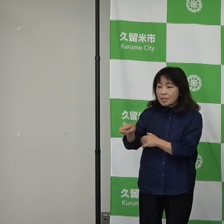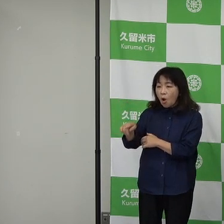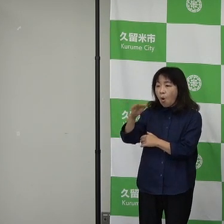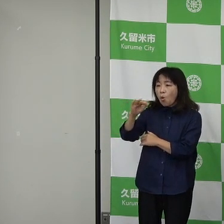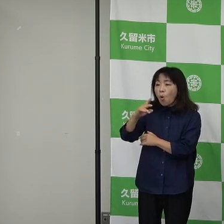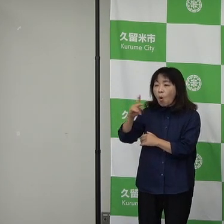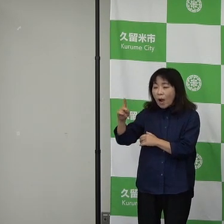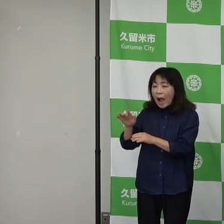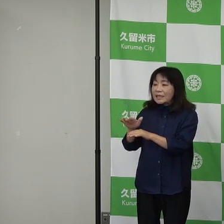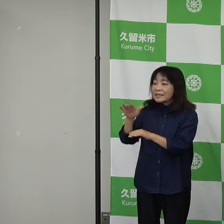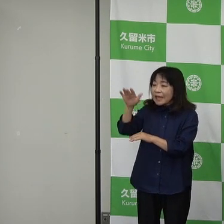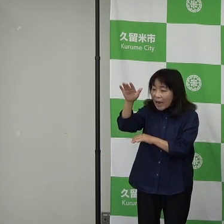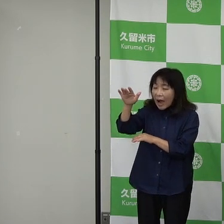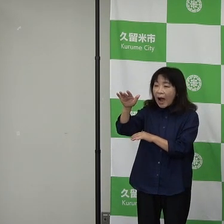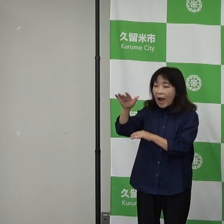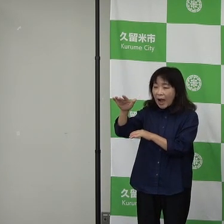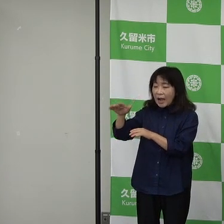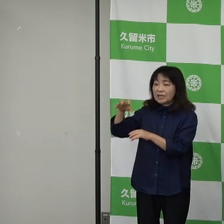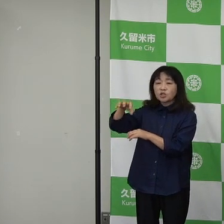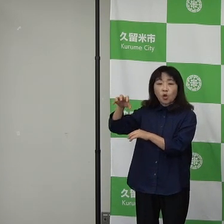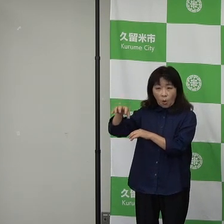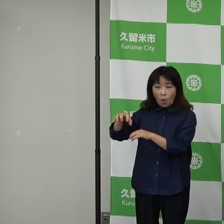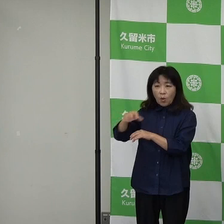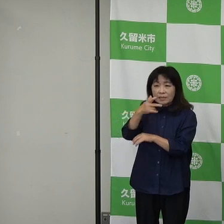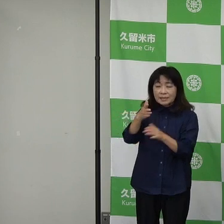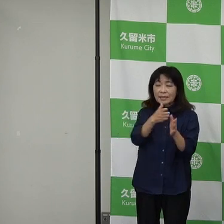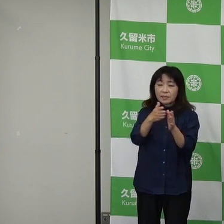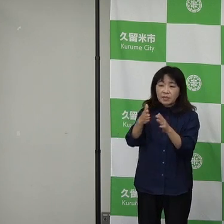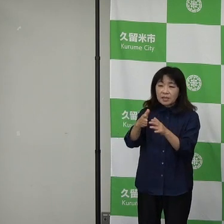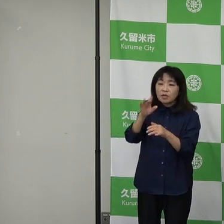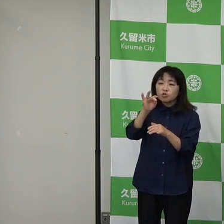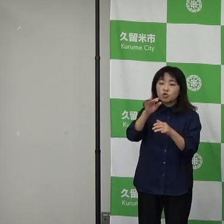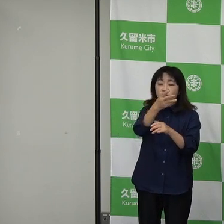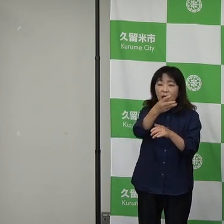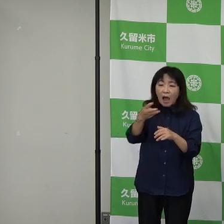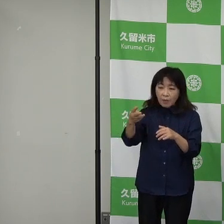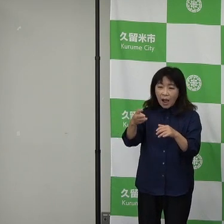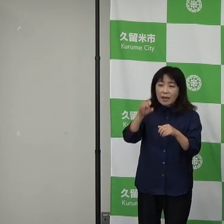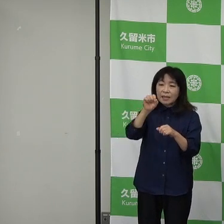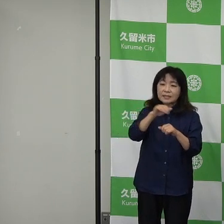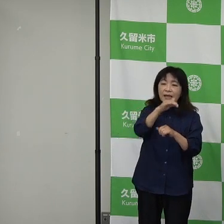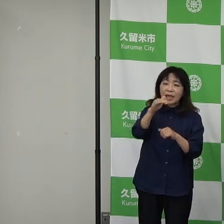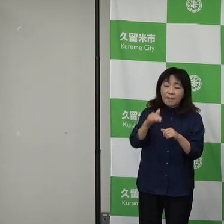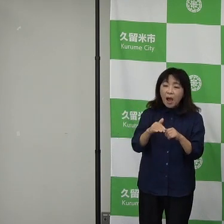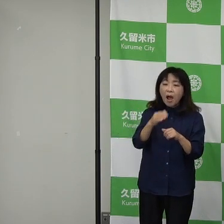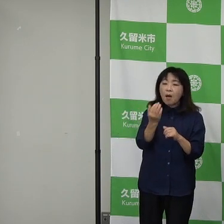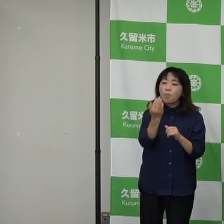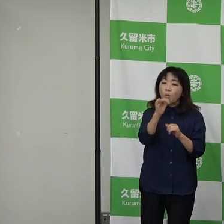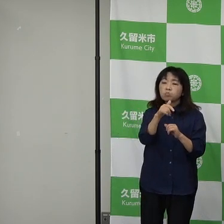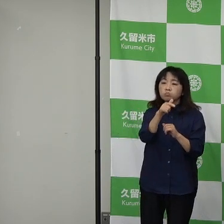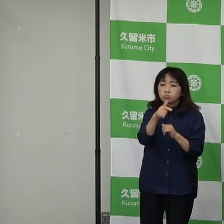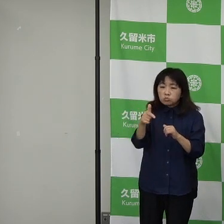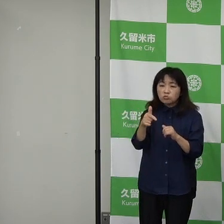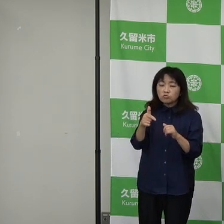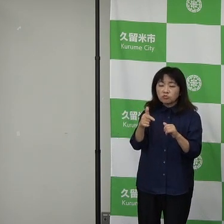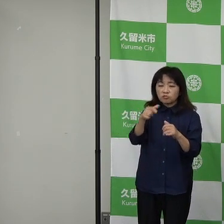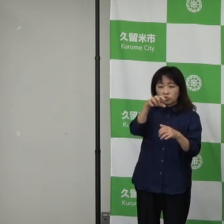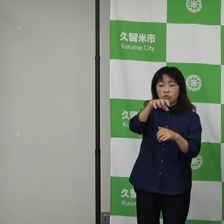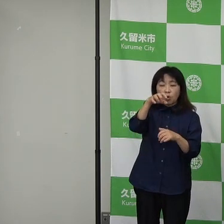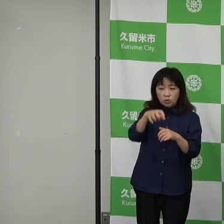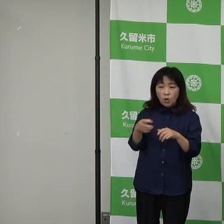小笠排水機場や、市が整備した筒川流域の笹山排水ポンプ場の増設